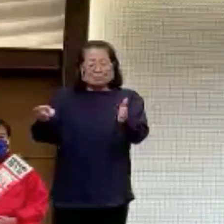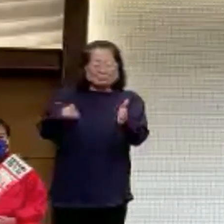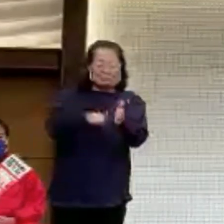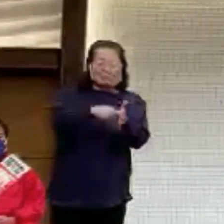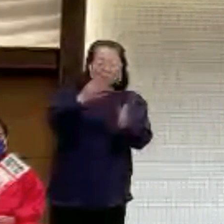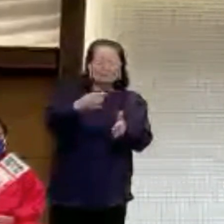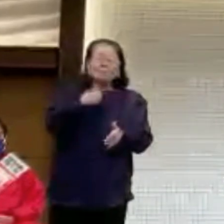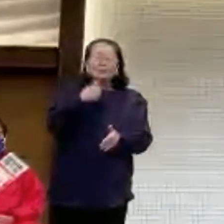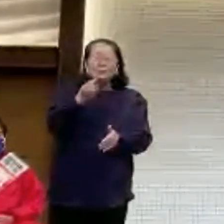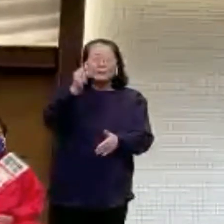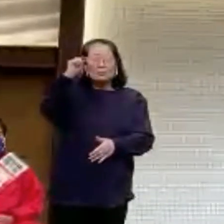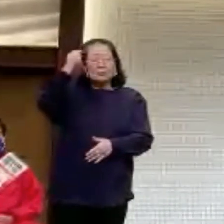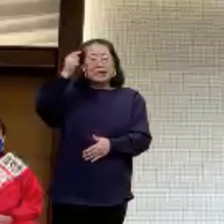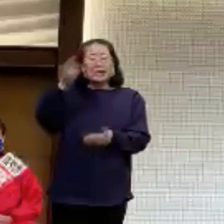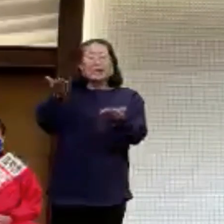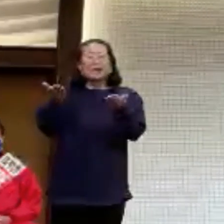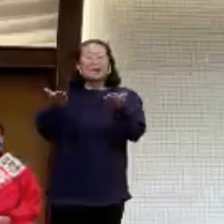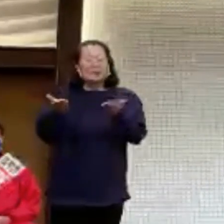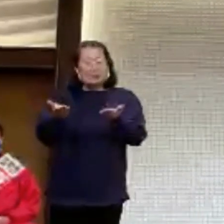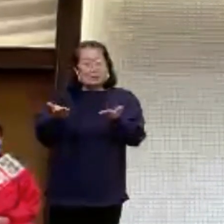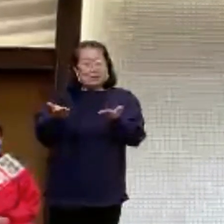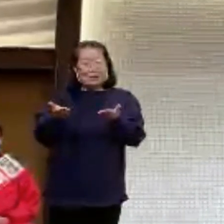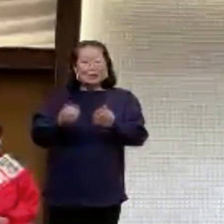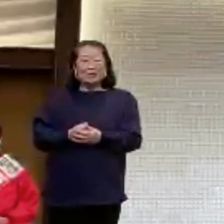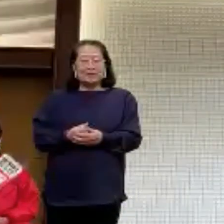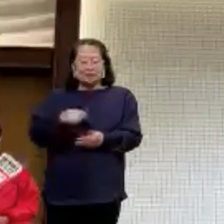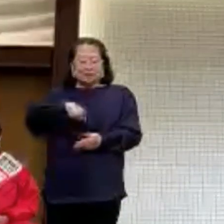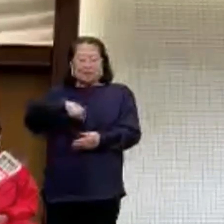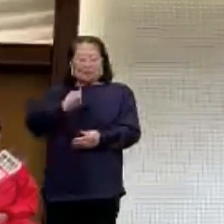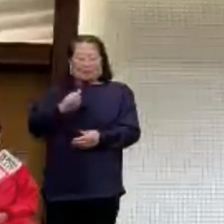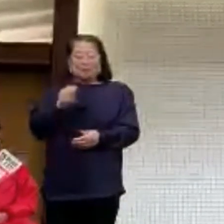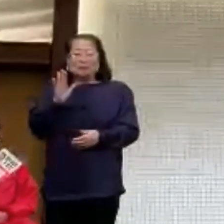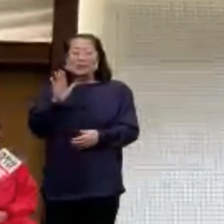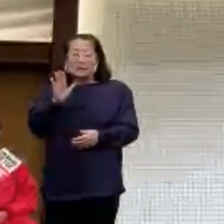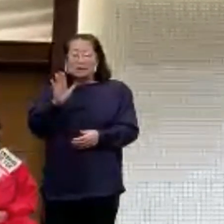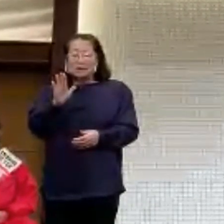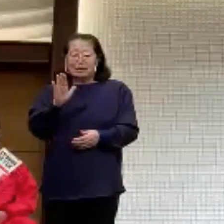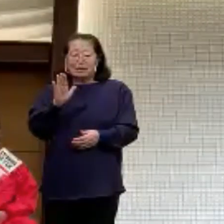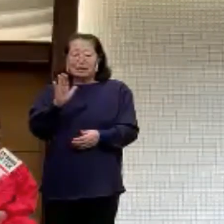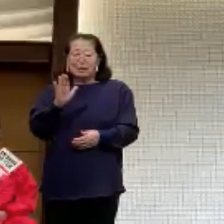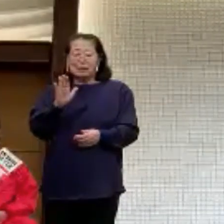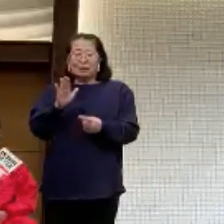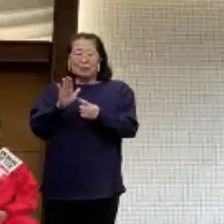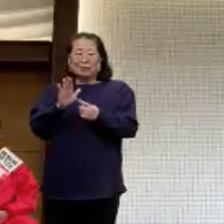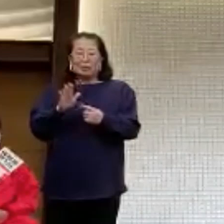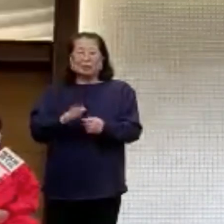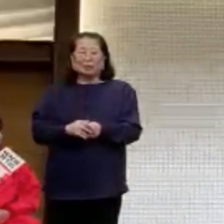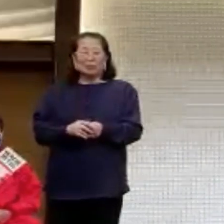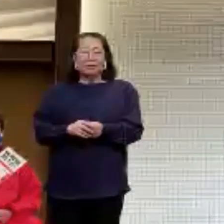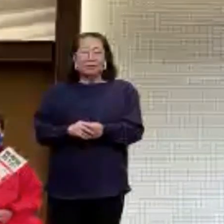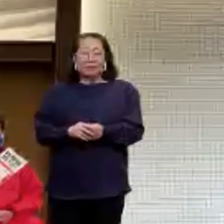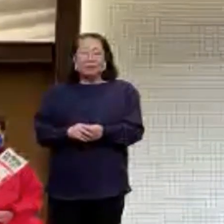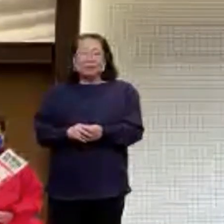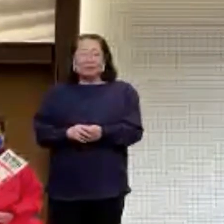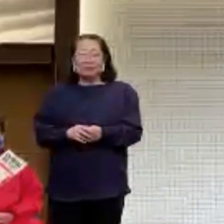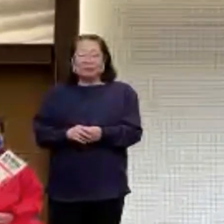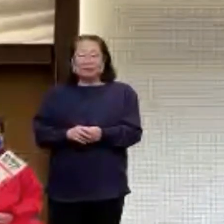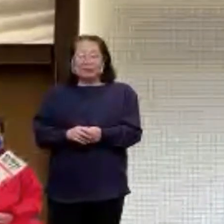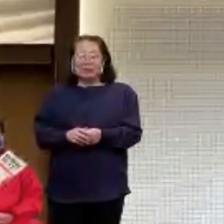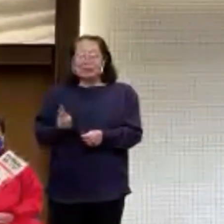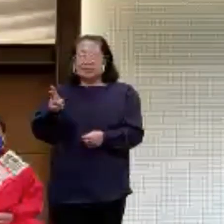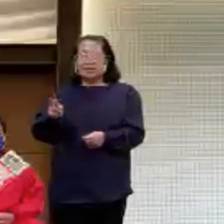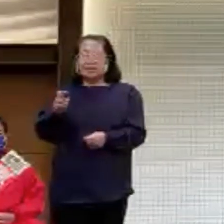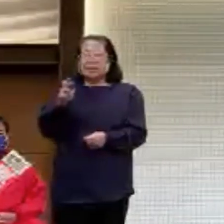もう一度お考えいただければ自分の手がパラッとしか書けない